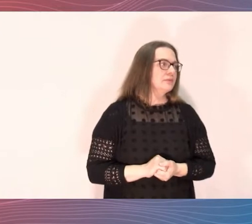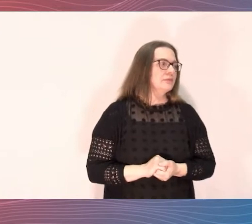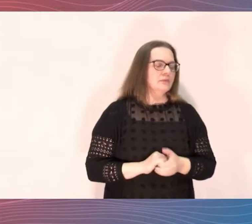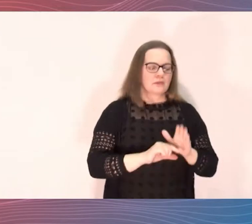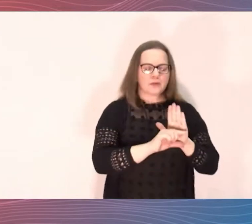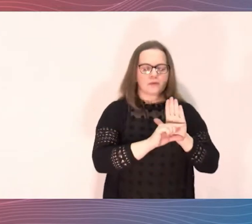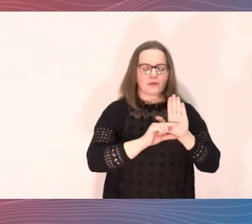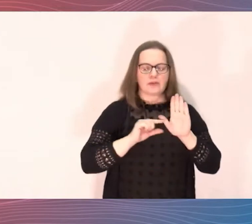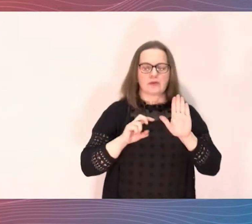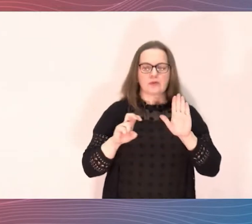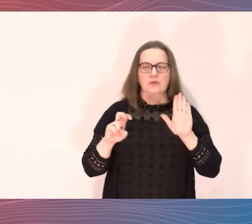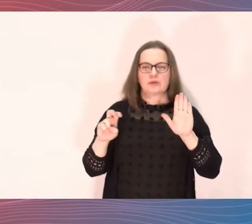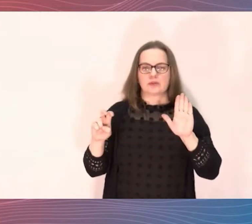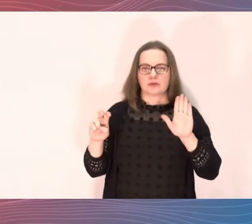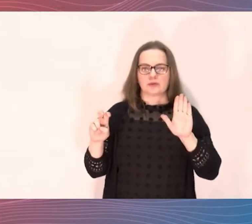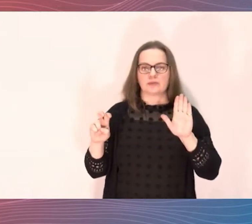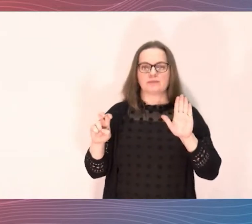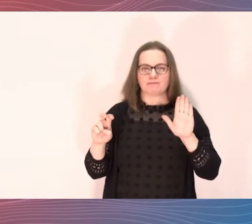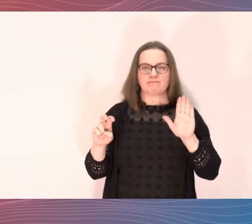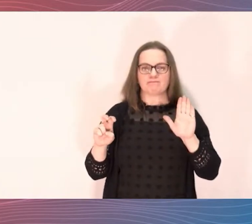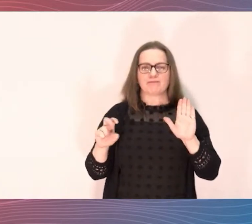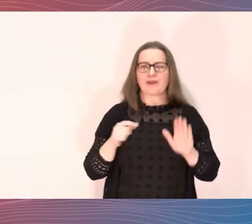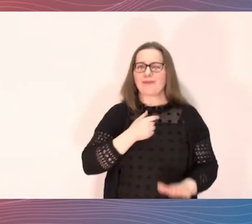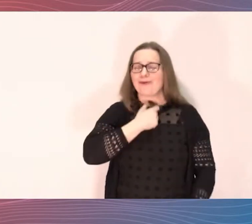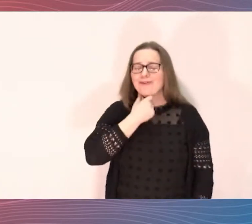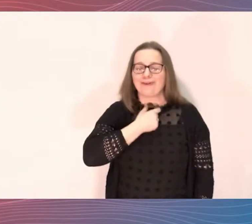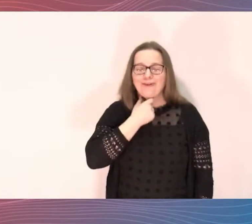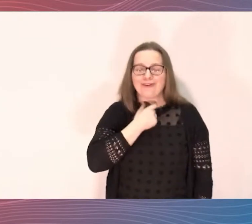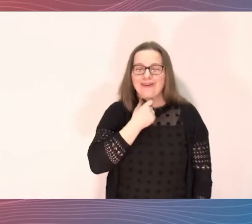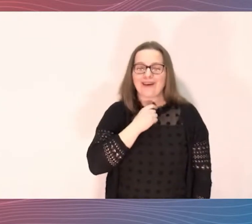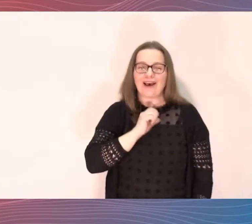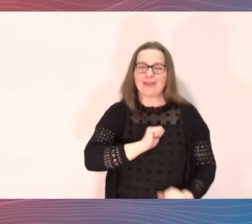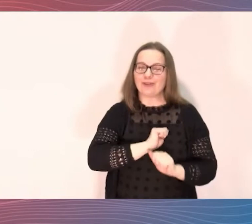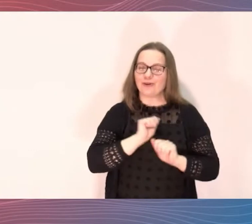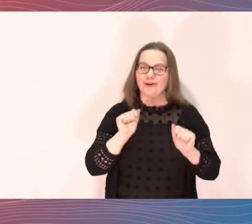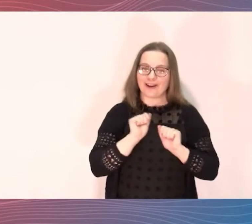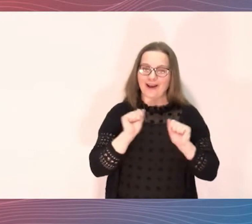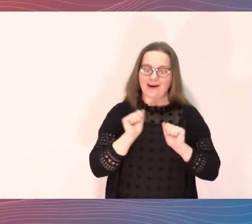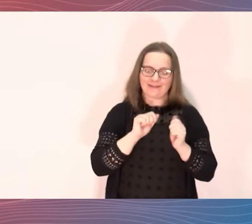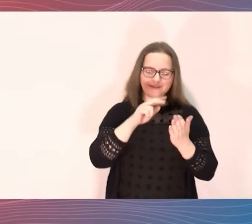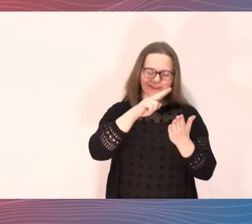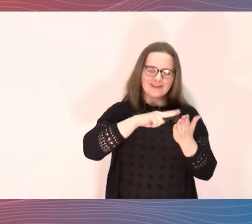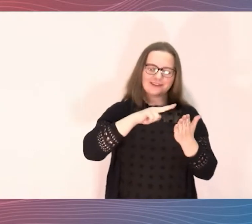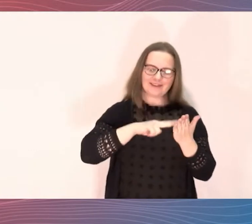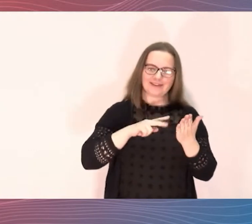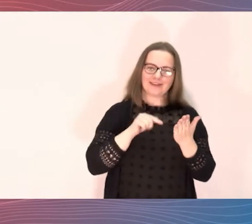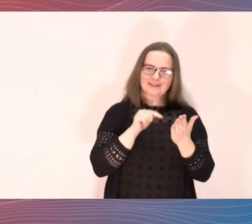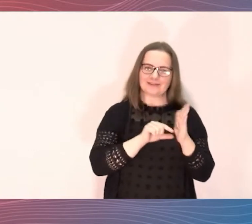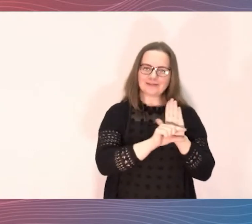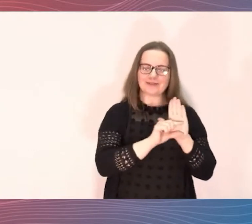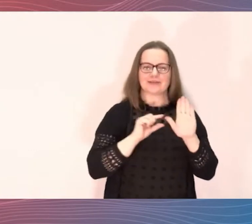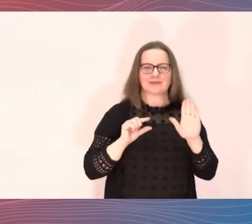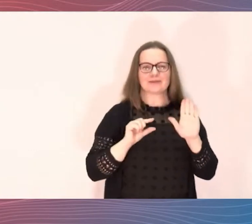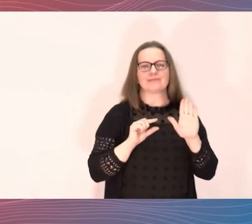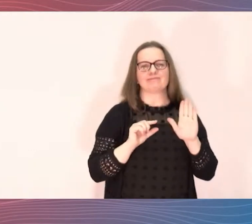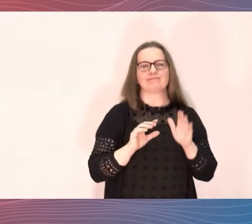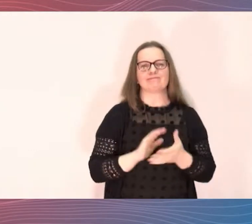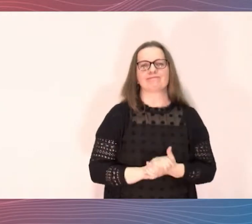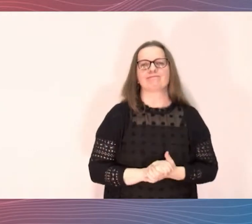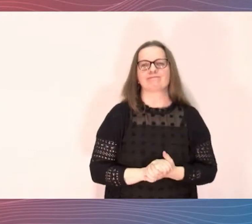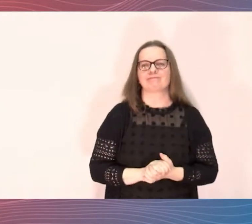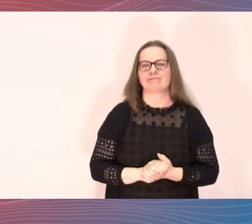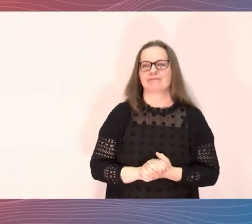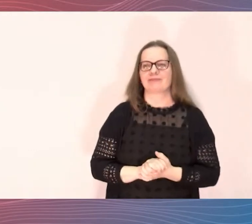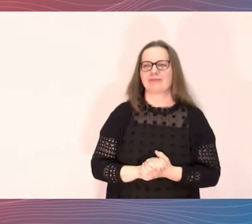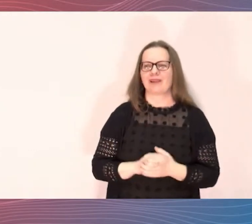Versículo 5, versículo que o irmão Dom gostava muito quando ele começou a falar sobre o reino. Pois não foi a anjos,